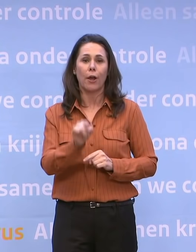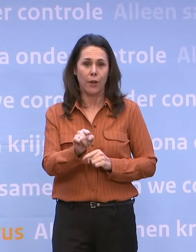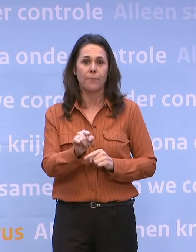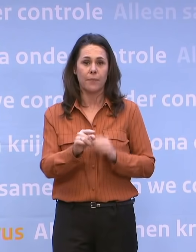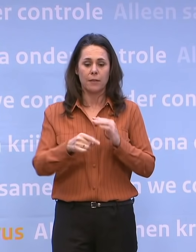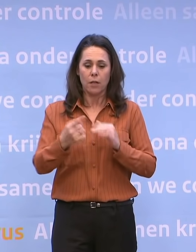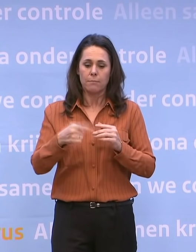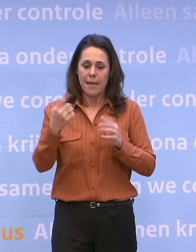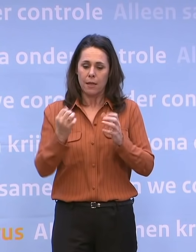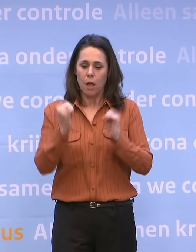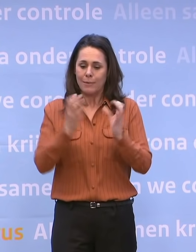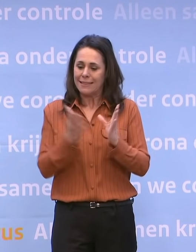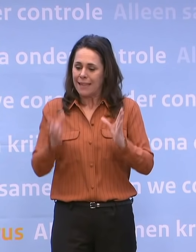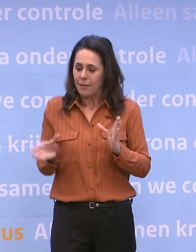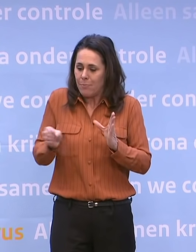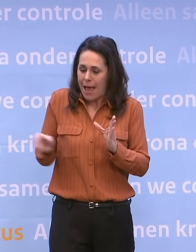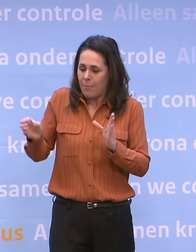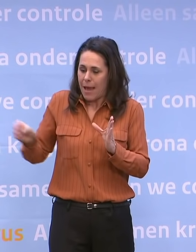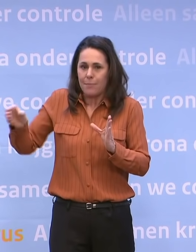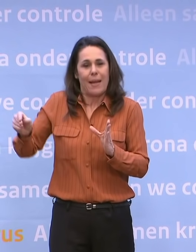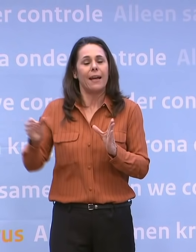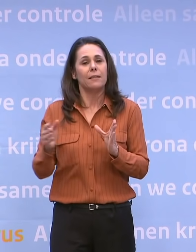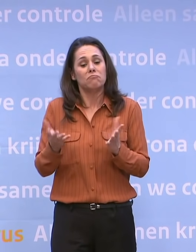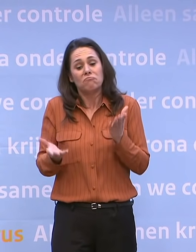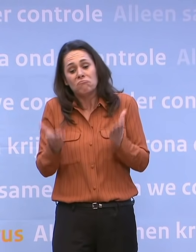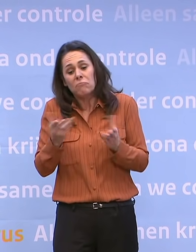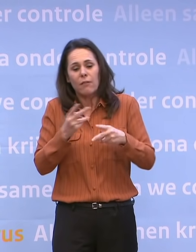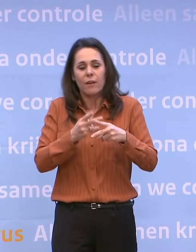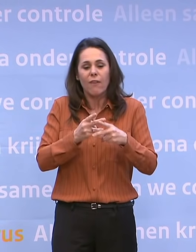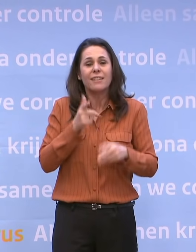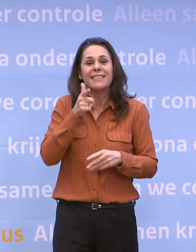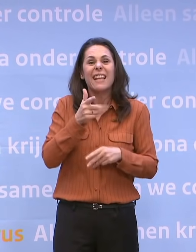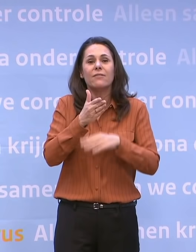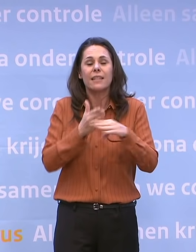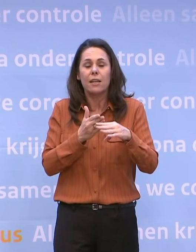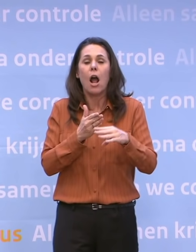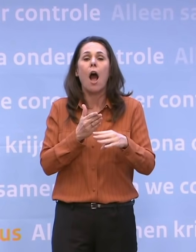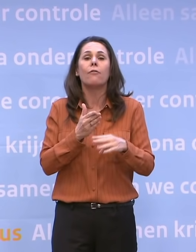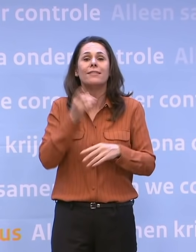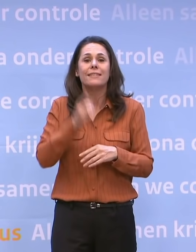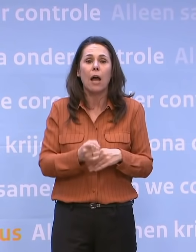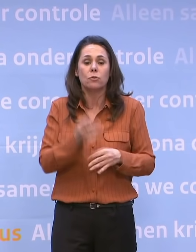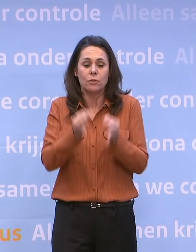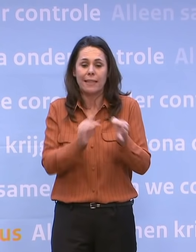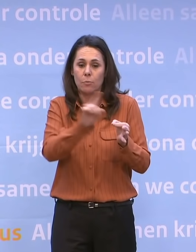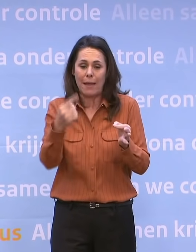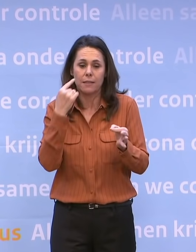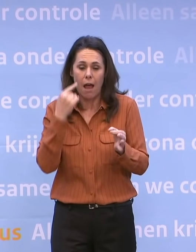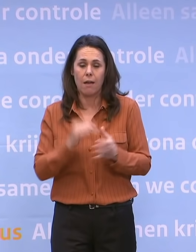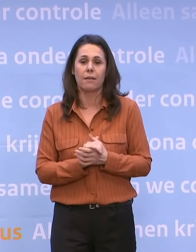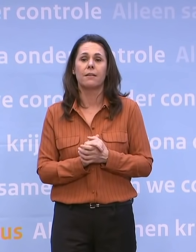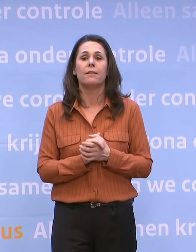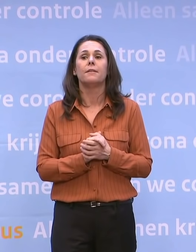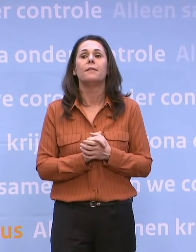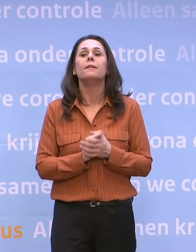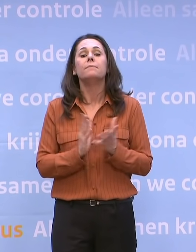meer capaciteit verder bijschakelen. De inschatting is dat we daarmee in ieder geval dus op die 17.500 test per dag kunnen komen. En als